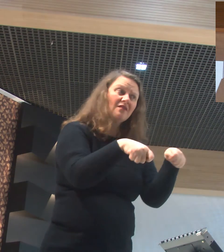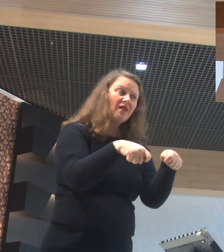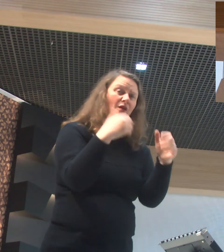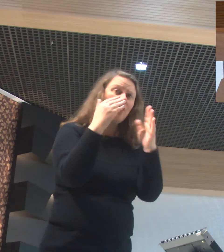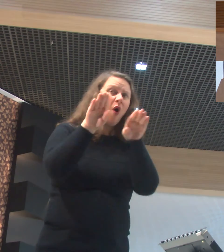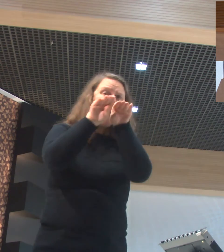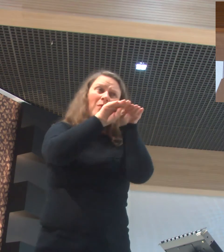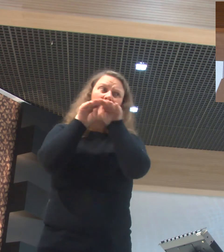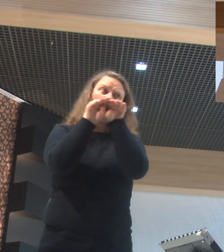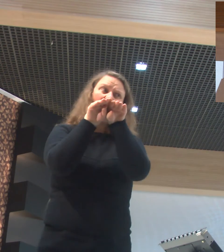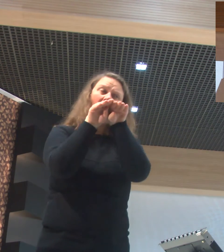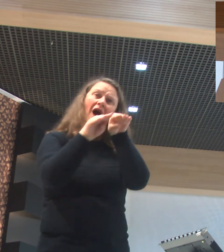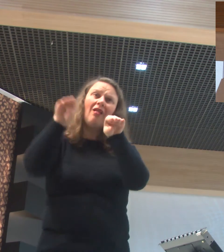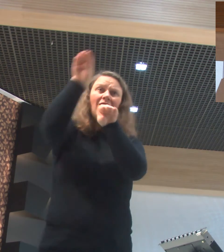lei.